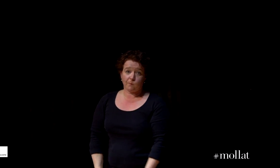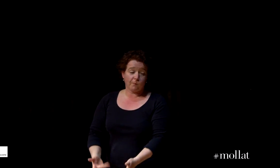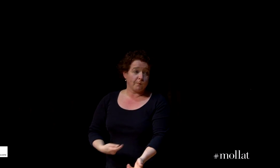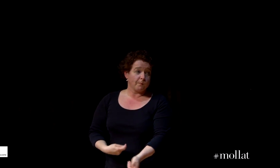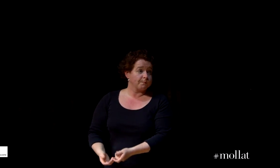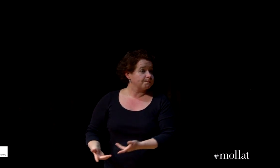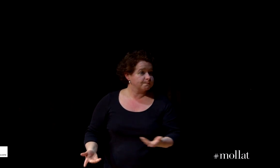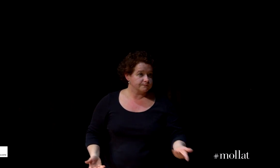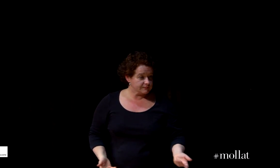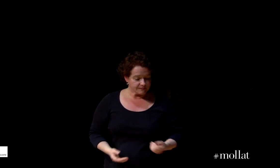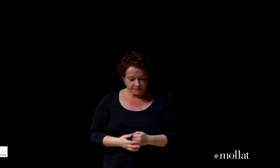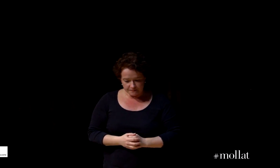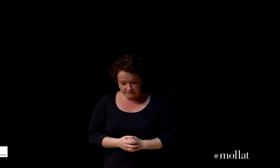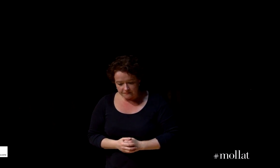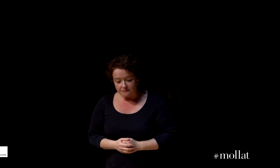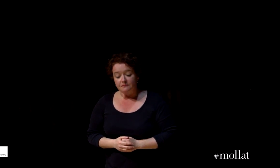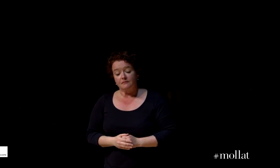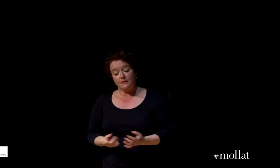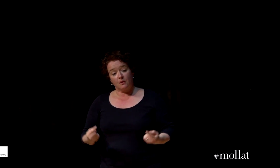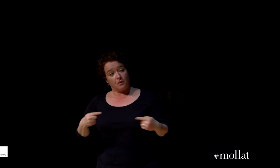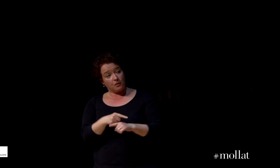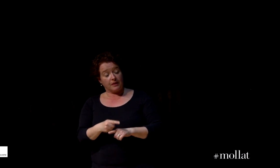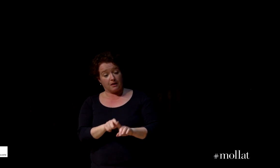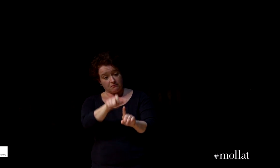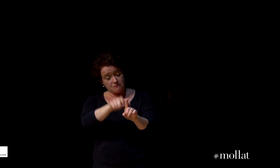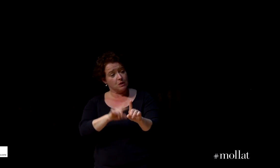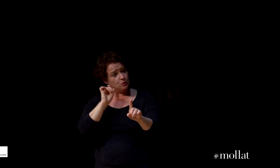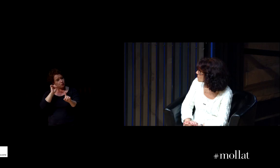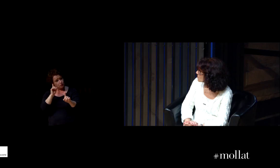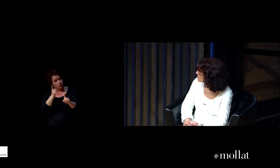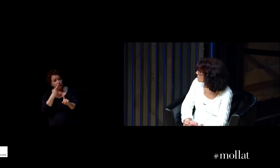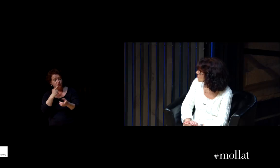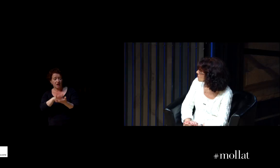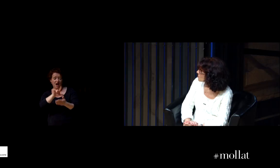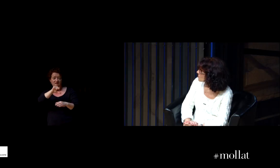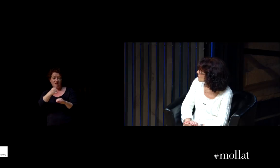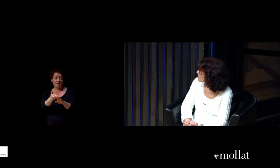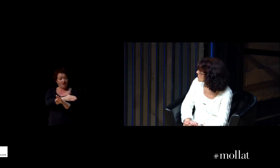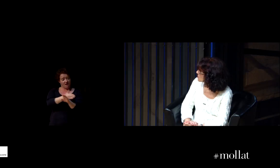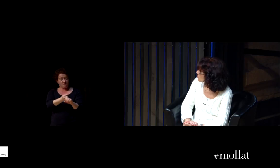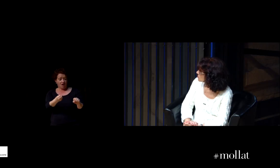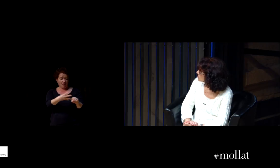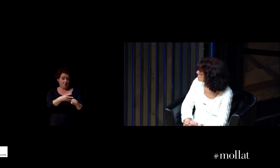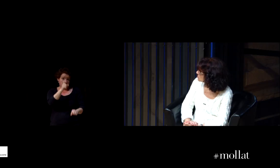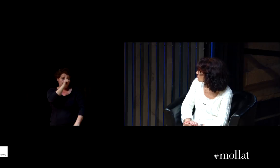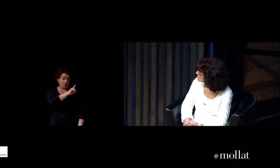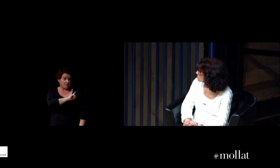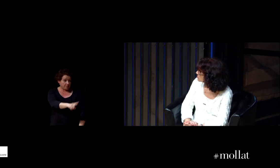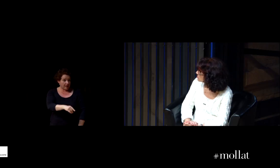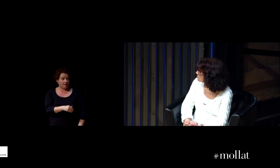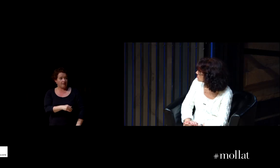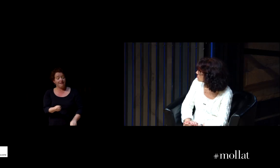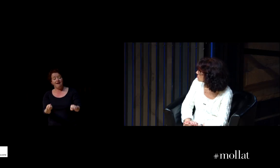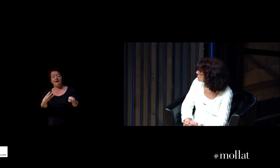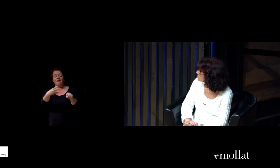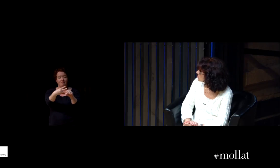Et par contre, s'il y a des sourds qui veulent être implantés avant 20 ans, pourquoi pas? Et si il veut être